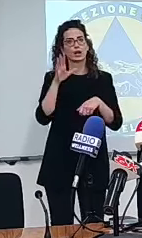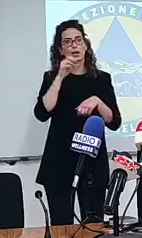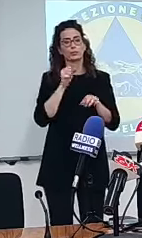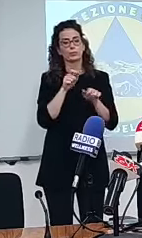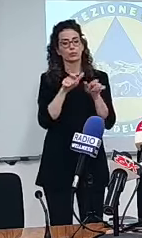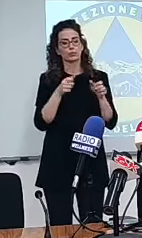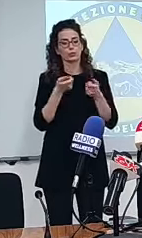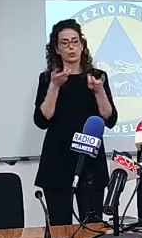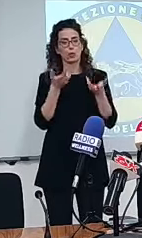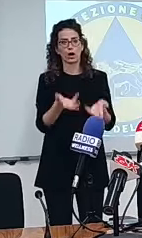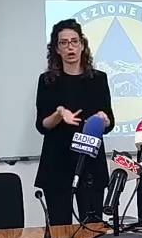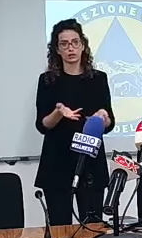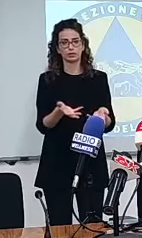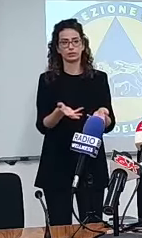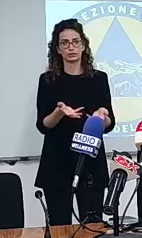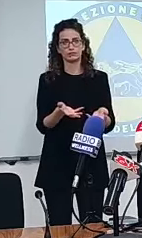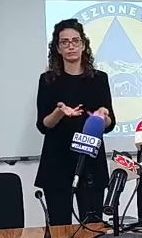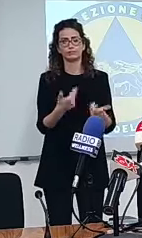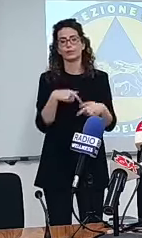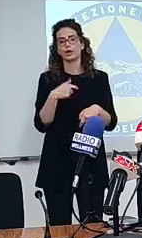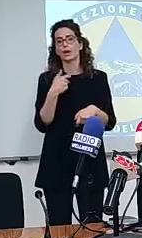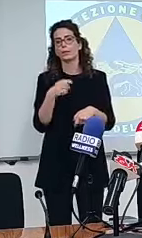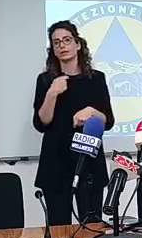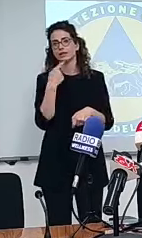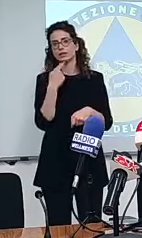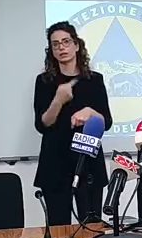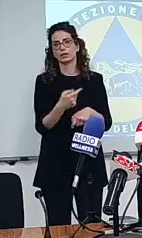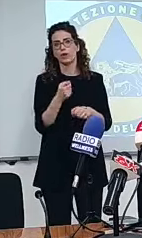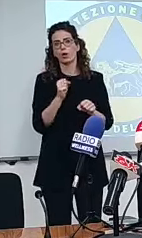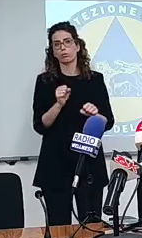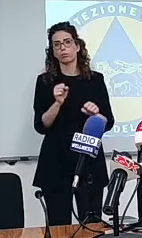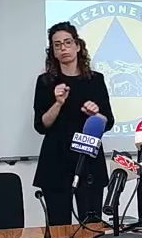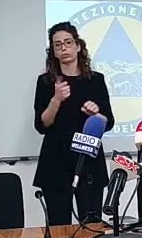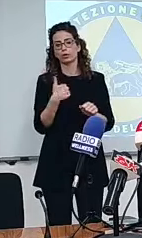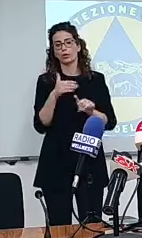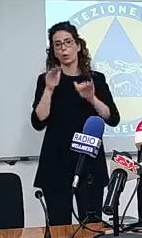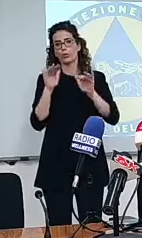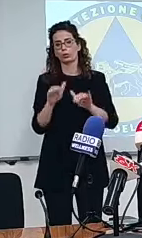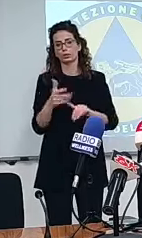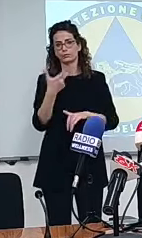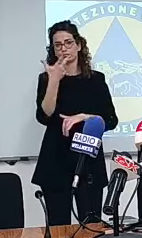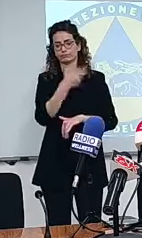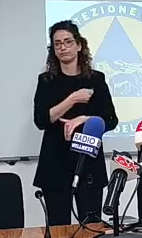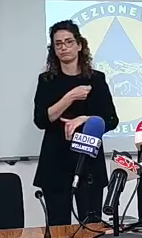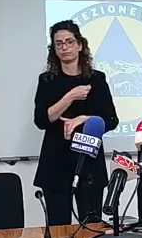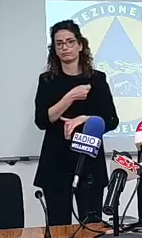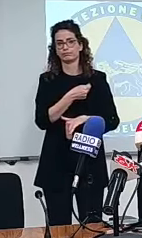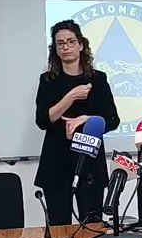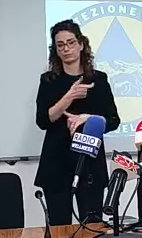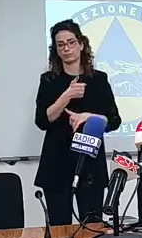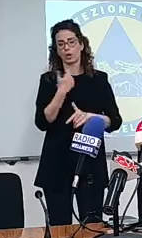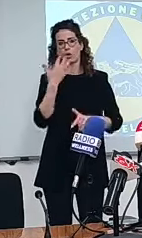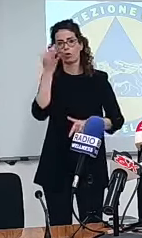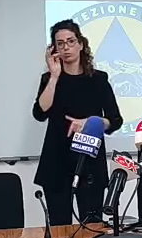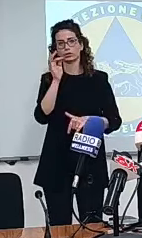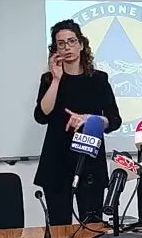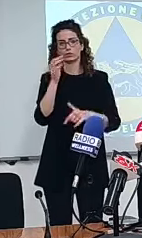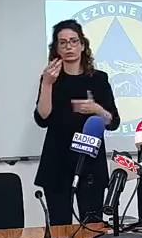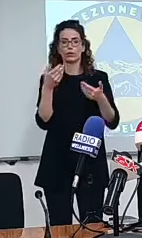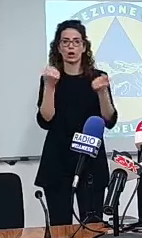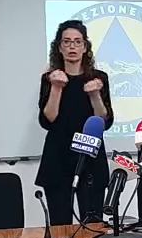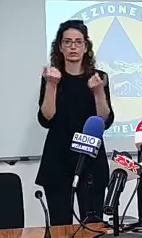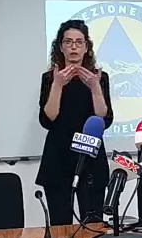potrebbero essere, ed erano quelli che il Presidente diceva che potremmo insomma mettere in protezione, quindi vaccinare proprio per l'apertura di queste